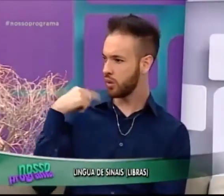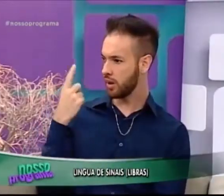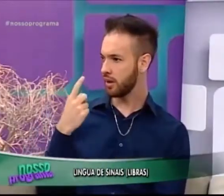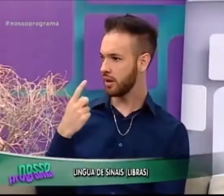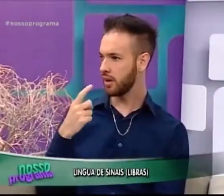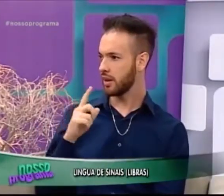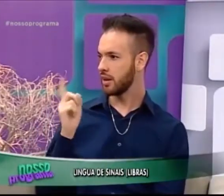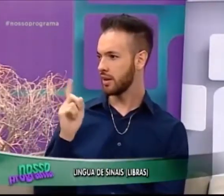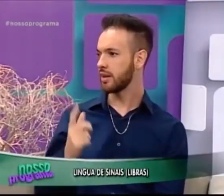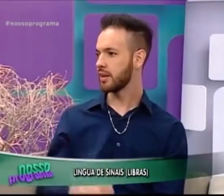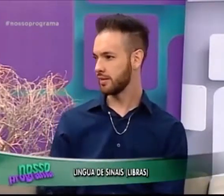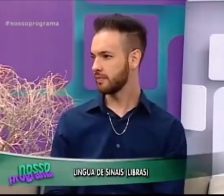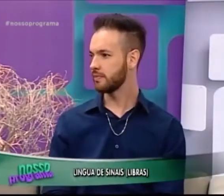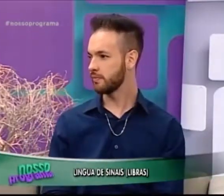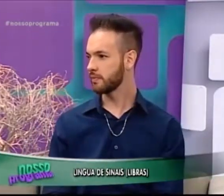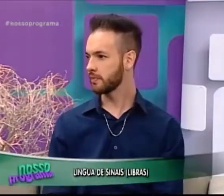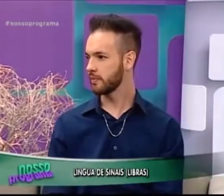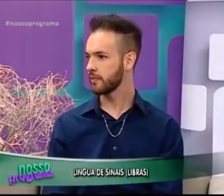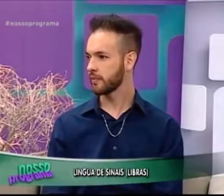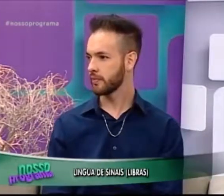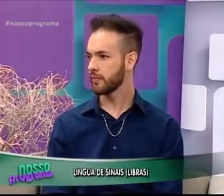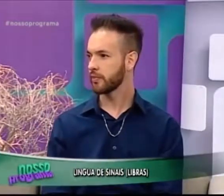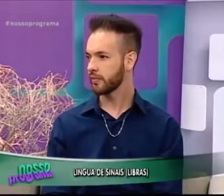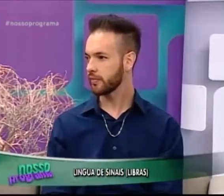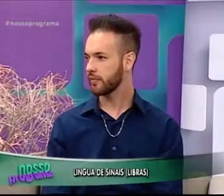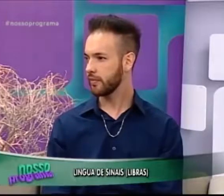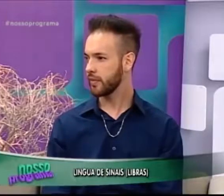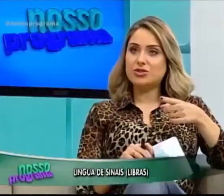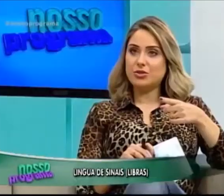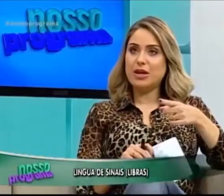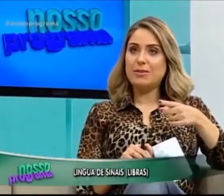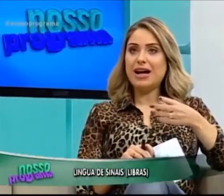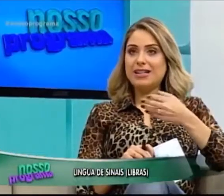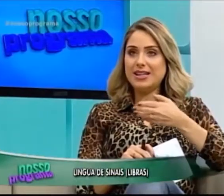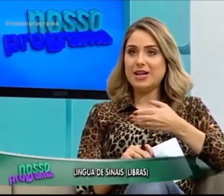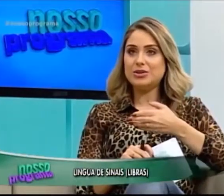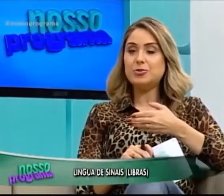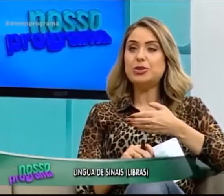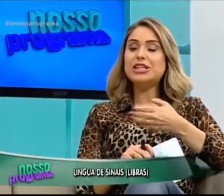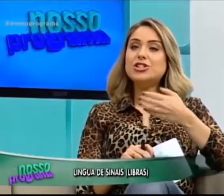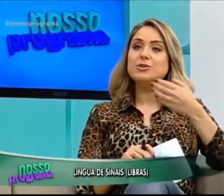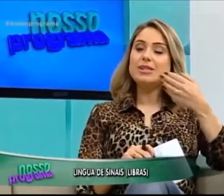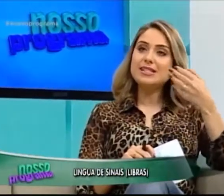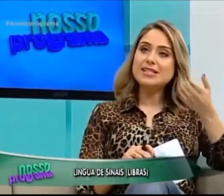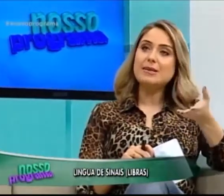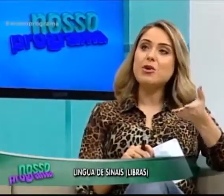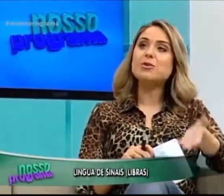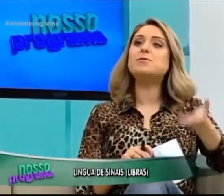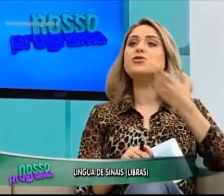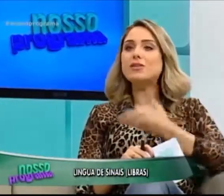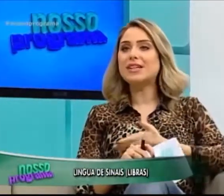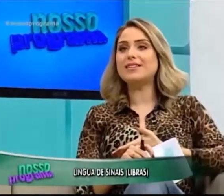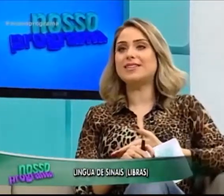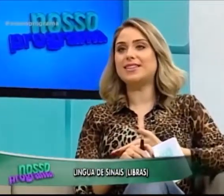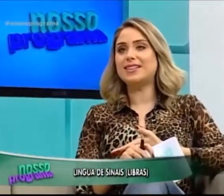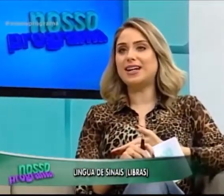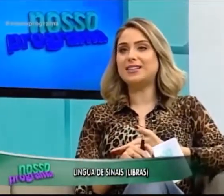Parece que ele é louco, né? Fica gritando. E eu acho importante a gente perguntar isso, não é, Mari e Helder? Porque a gente precisa saber como as pessoas querem ser tratadas,